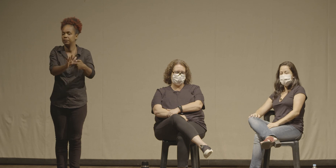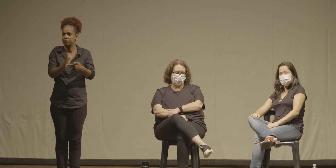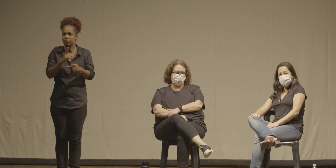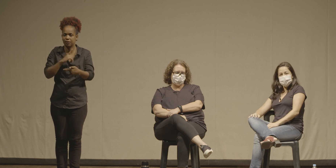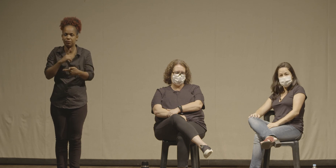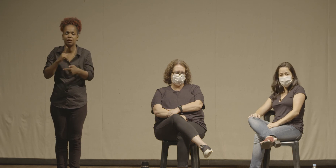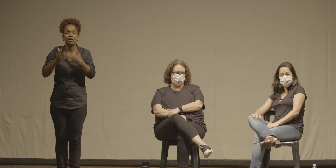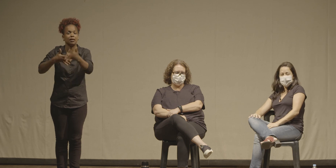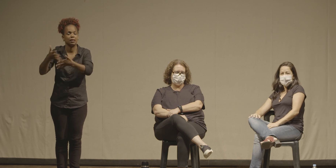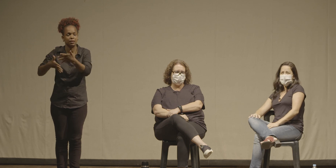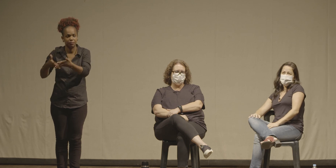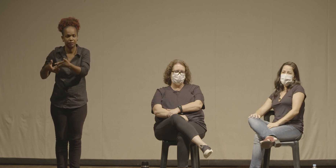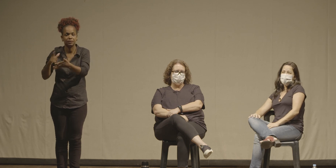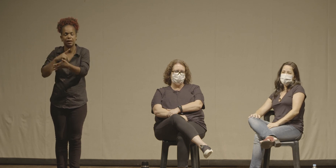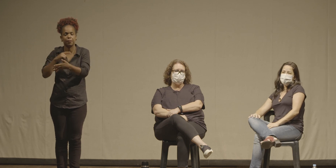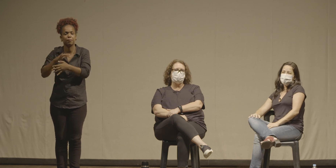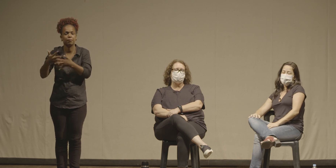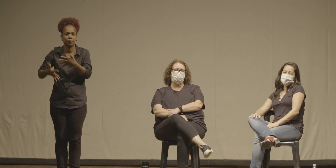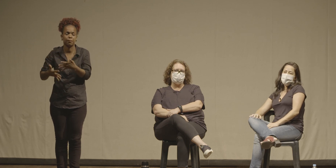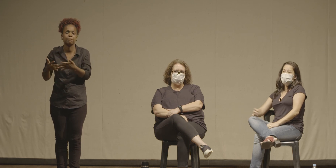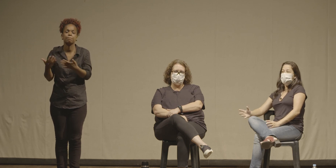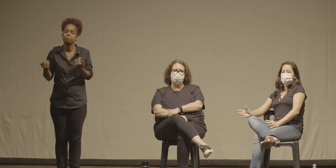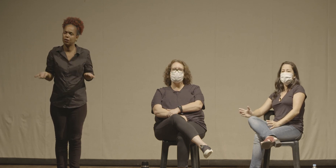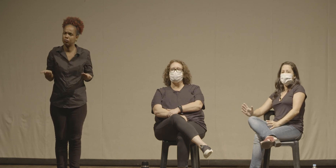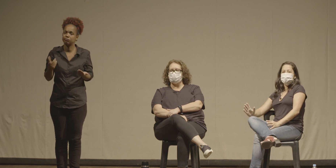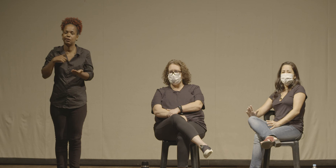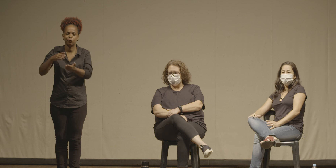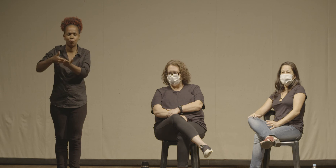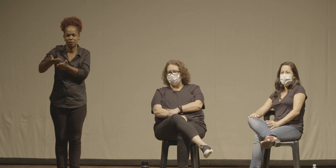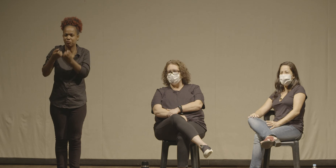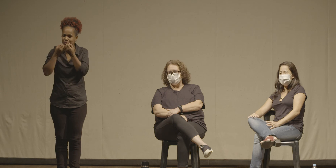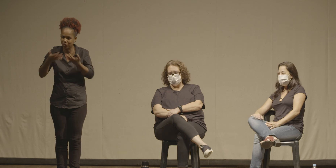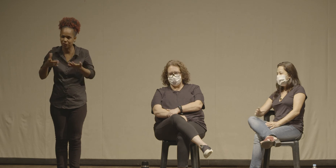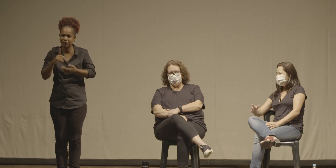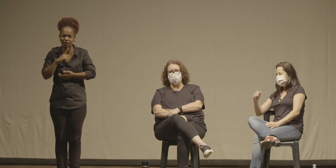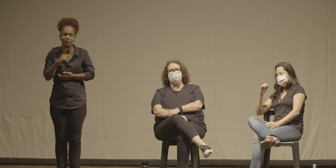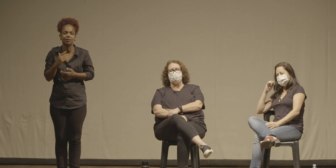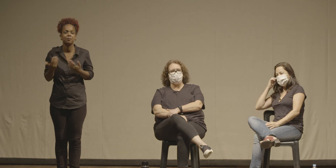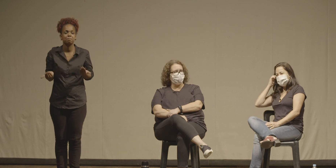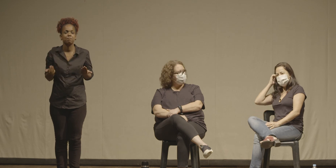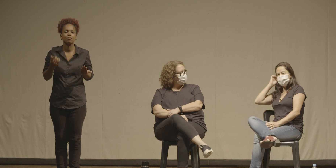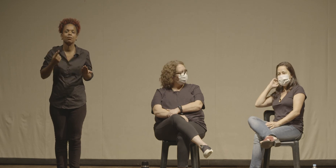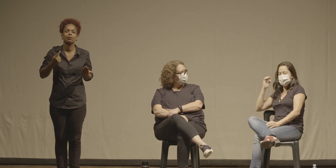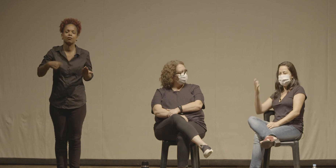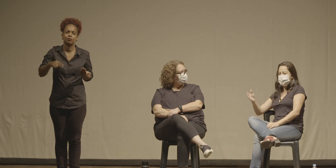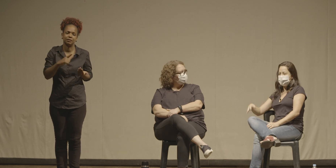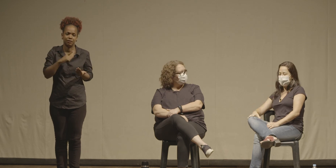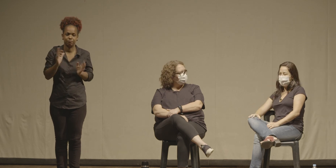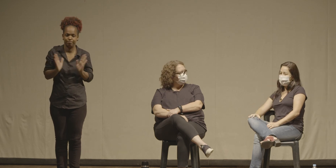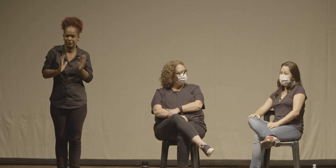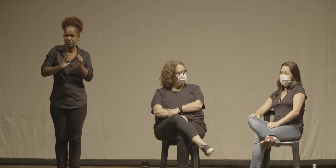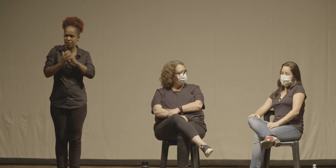com tradução em Libras. Então, é um bom começo, né? Retomando, assim, a gente está com a